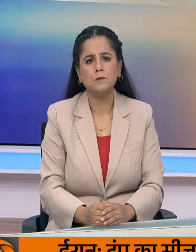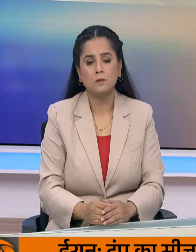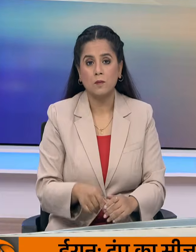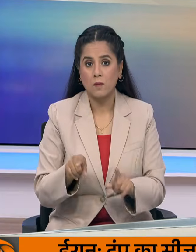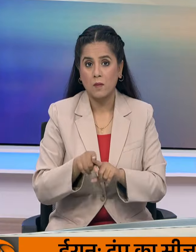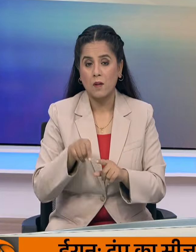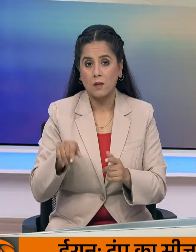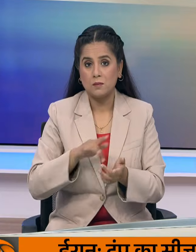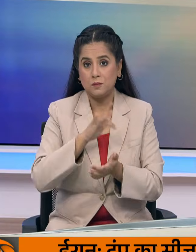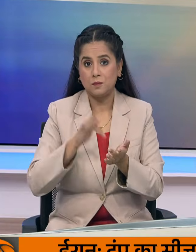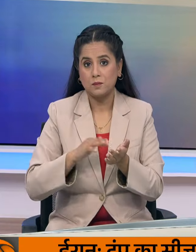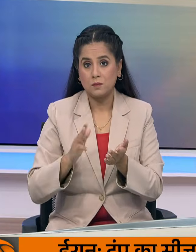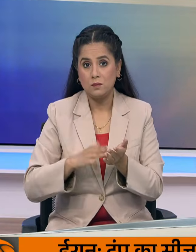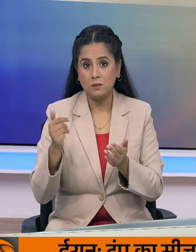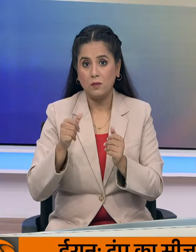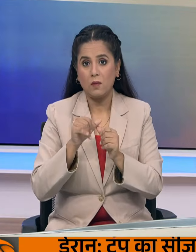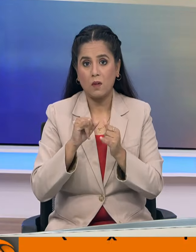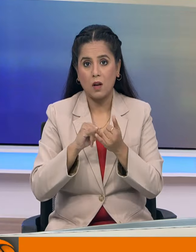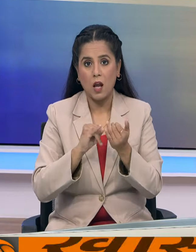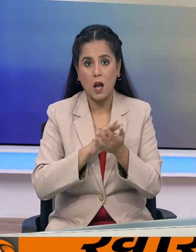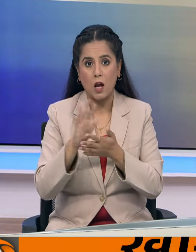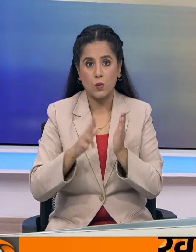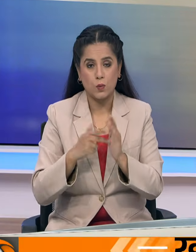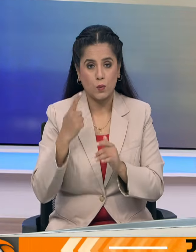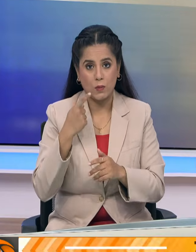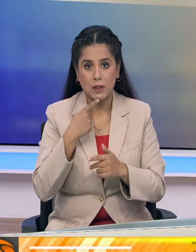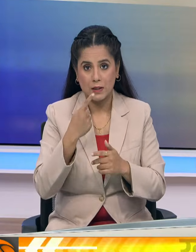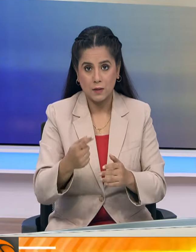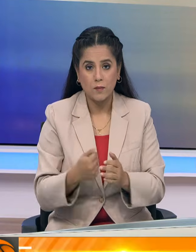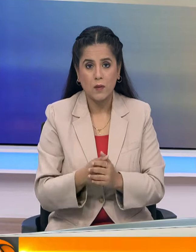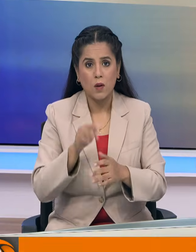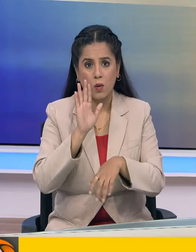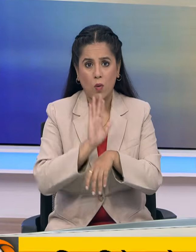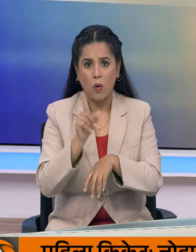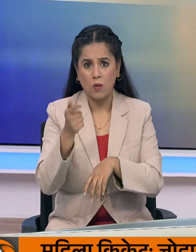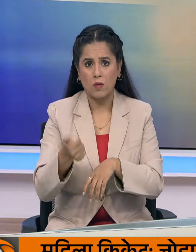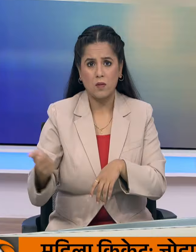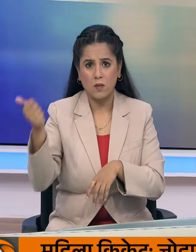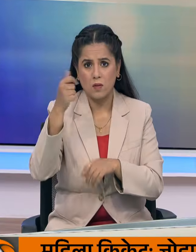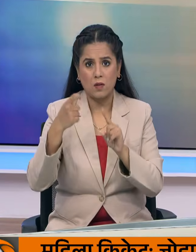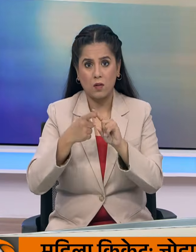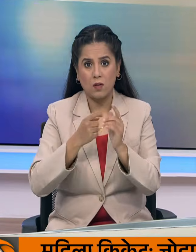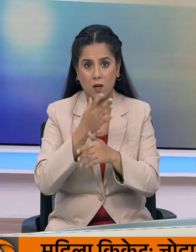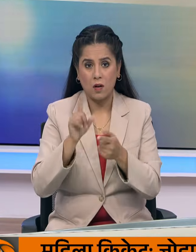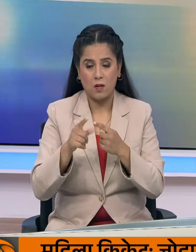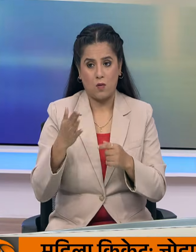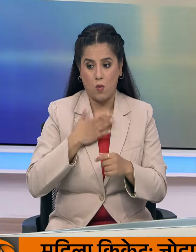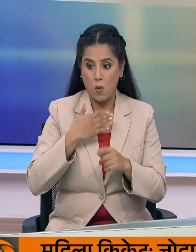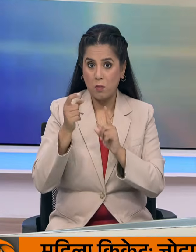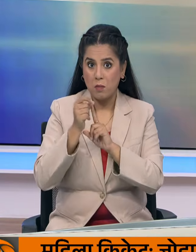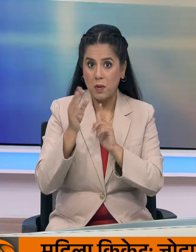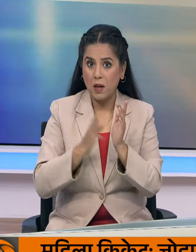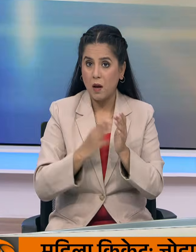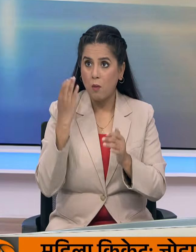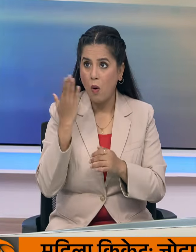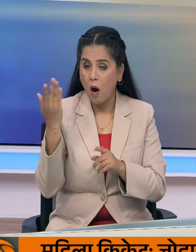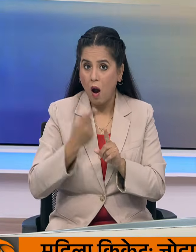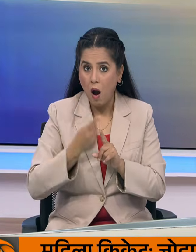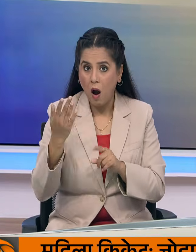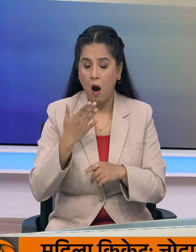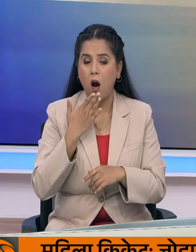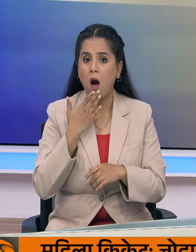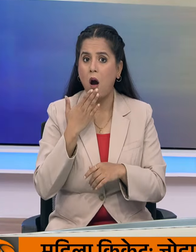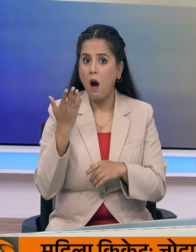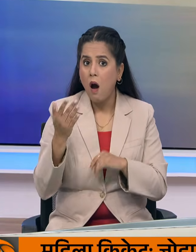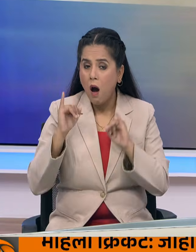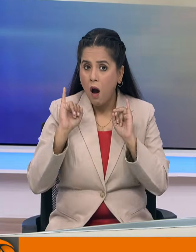इसके साथ ही केंद्रीय मंत्री अश्विनी वैष्णव ने कहा कि कांग्रेस अध्यक्ष खड़गे जी ने हमारे प्रधानमंत्री के खिलाफ ऐसी